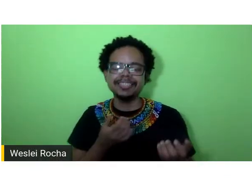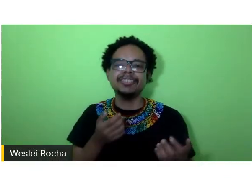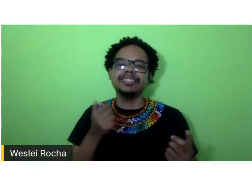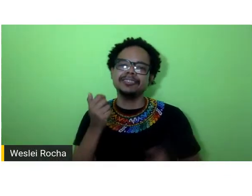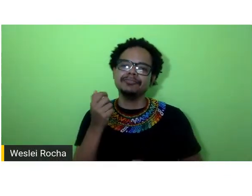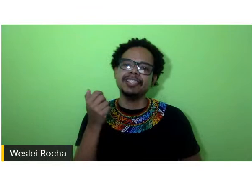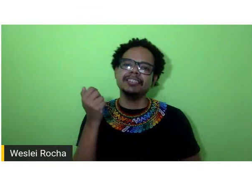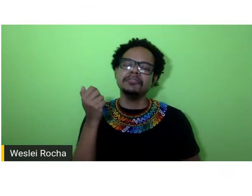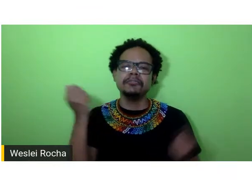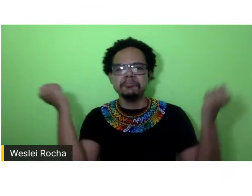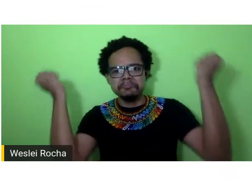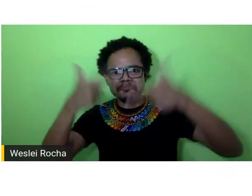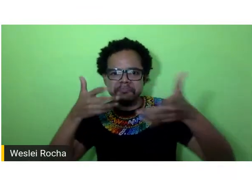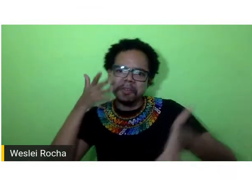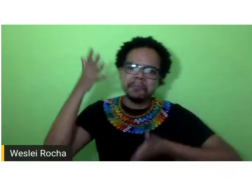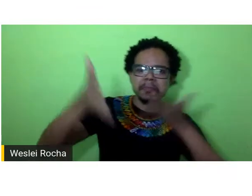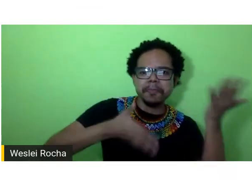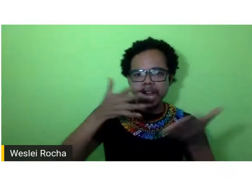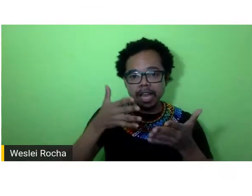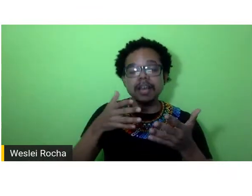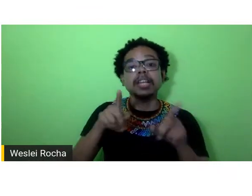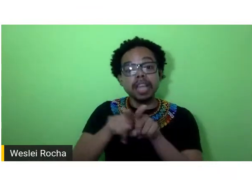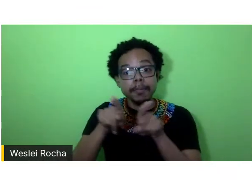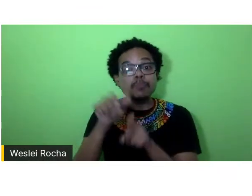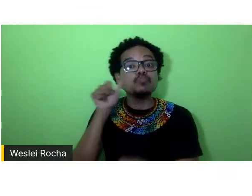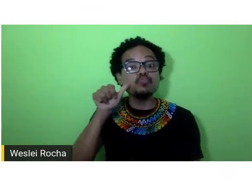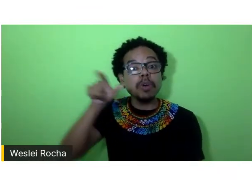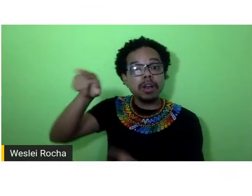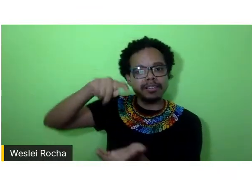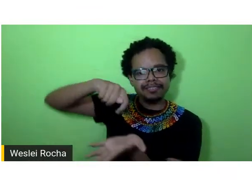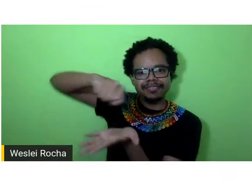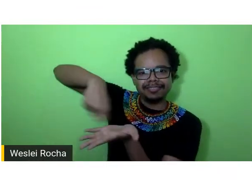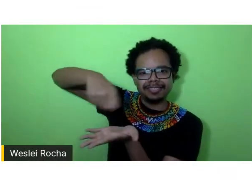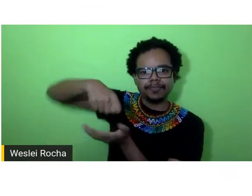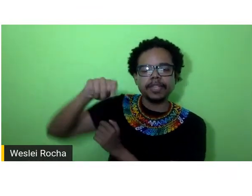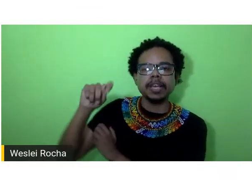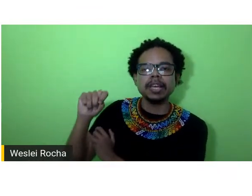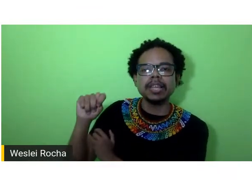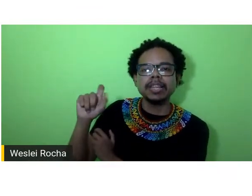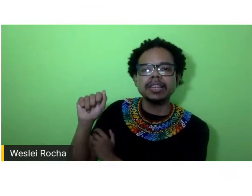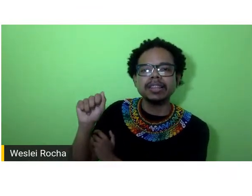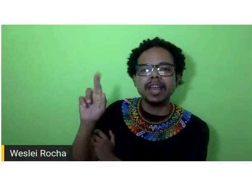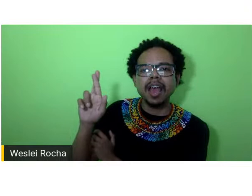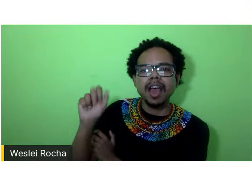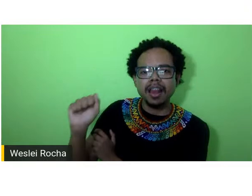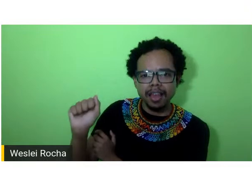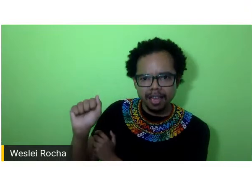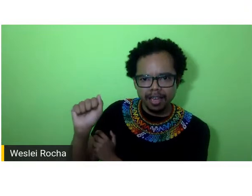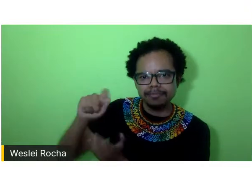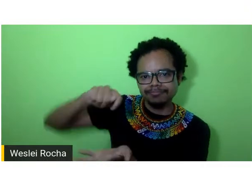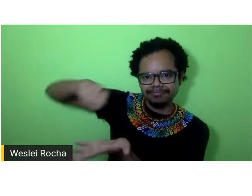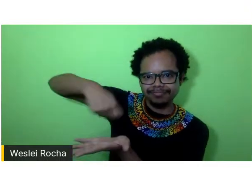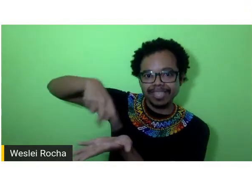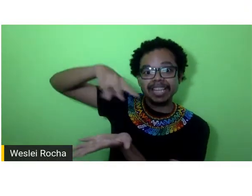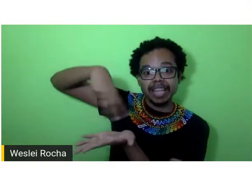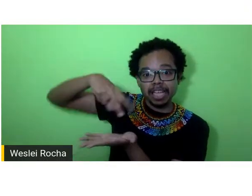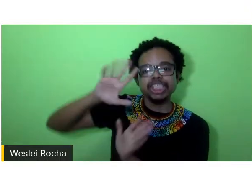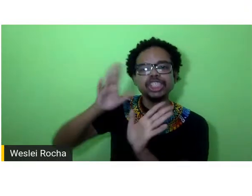e esses autores ou ervas apresentadores de slann